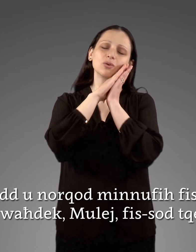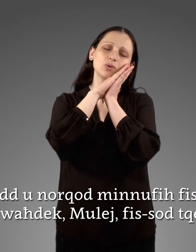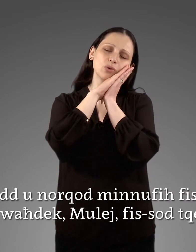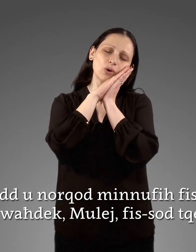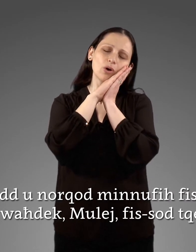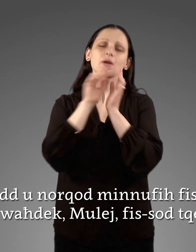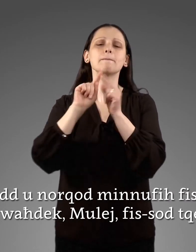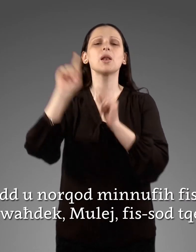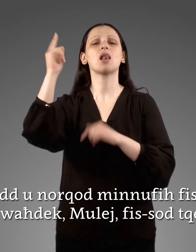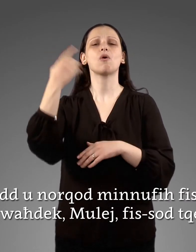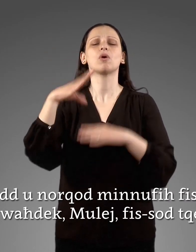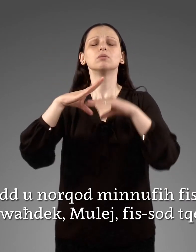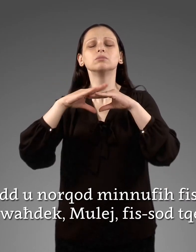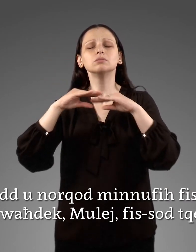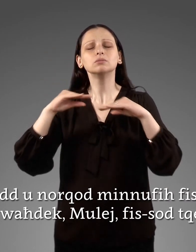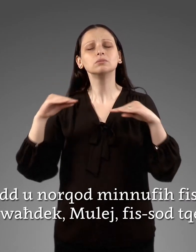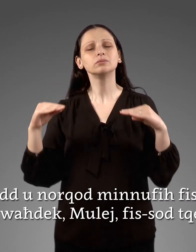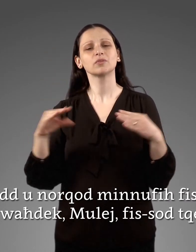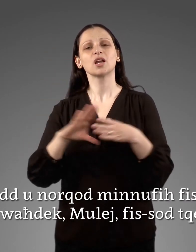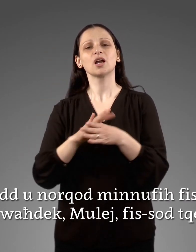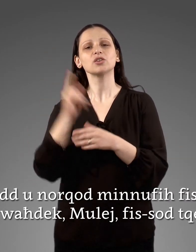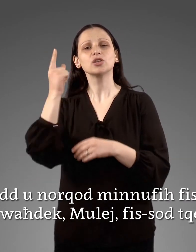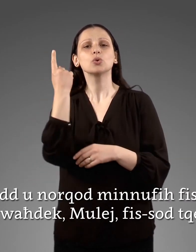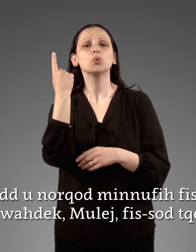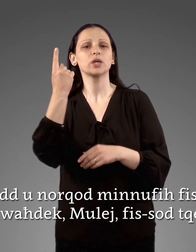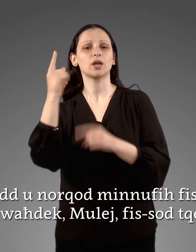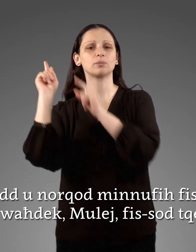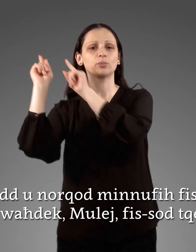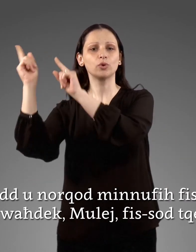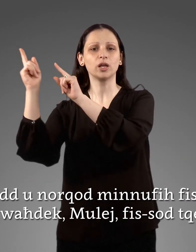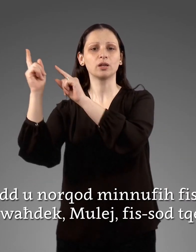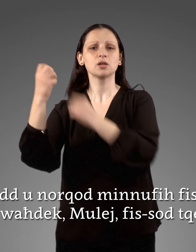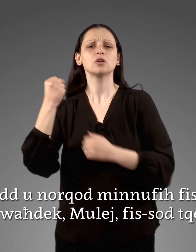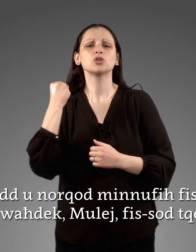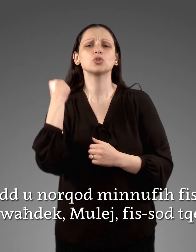fih fis-slim. Għax int waħdek mulej fis-sot tqiedni.